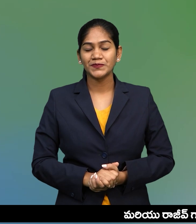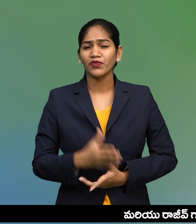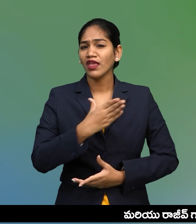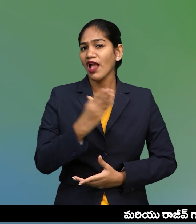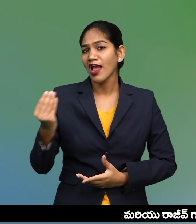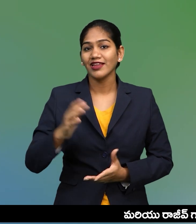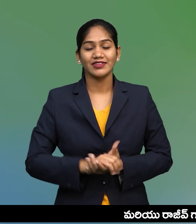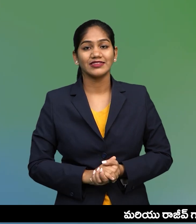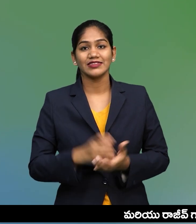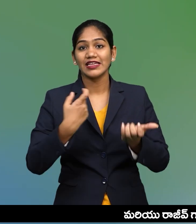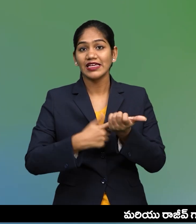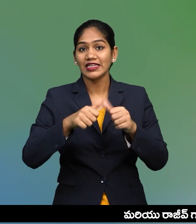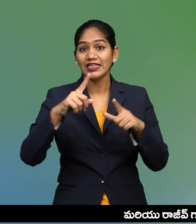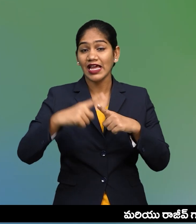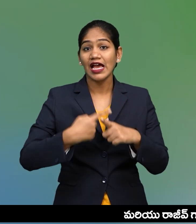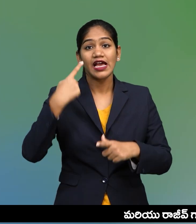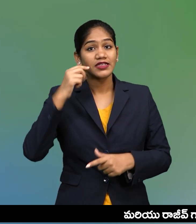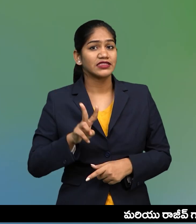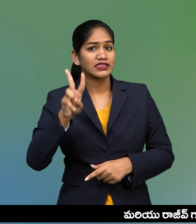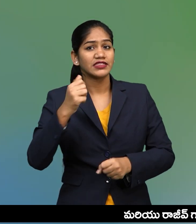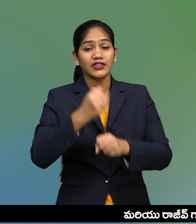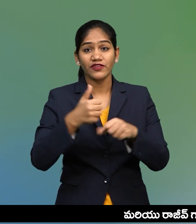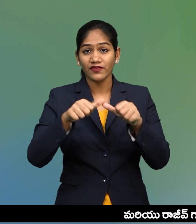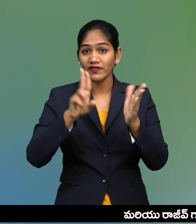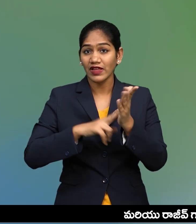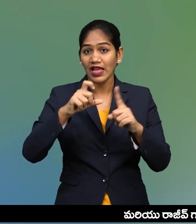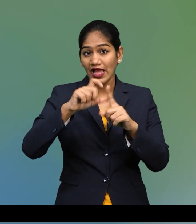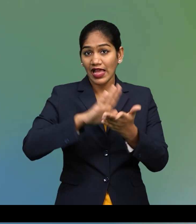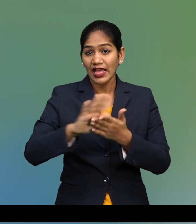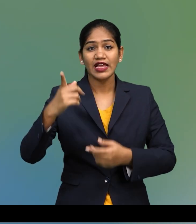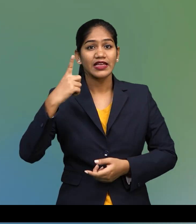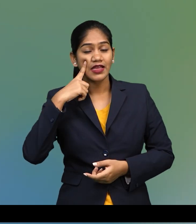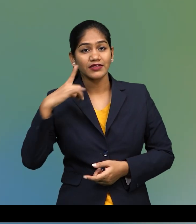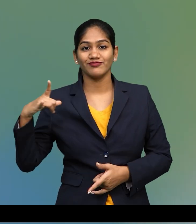మరియు రాజీవ్ గాంధీ అంతర్జాతీయ విమానాశ్రయం హైదరాబాద్లో.